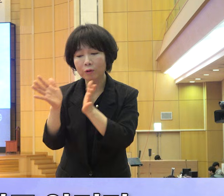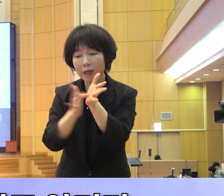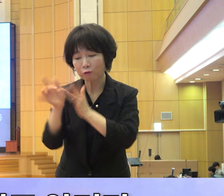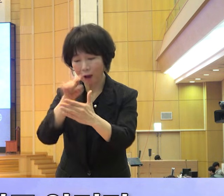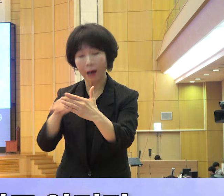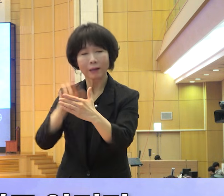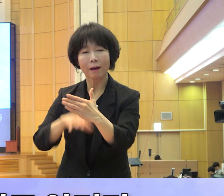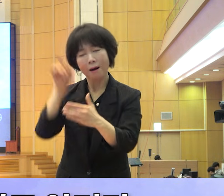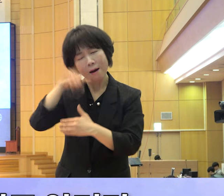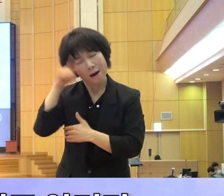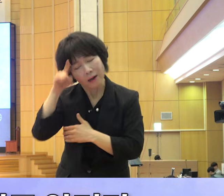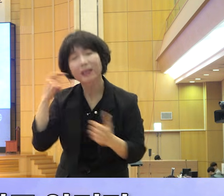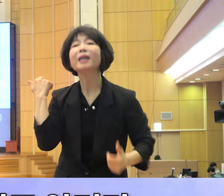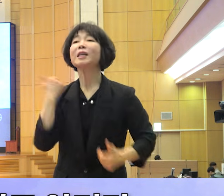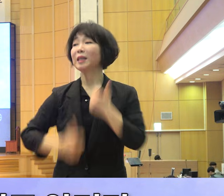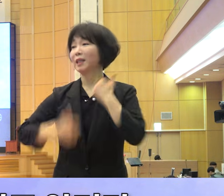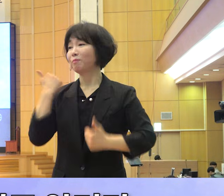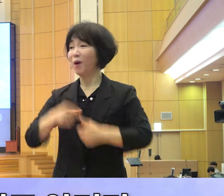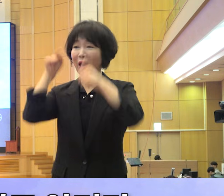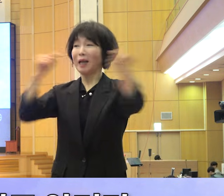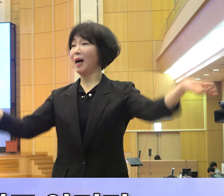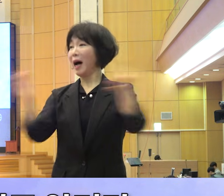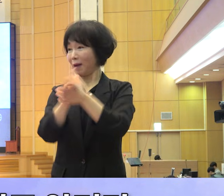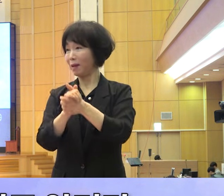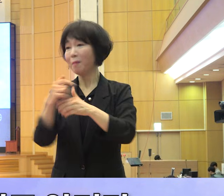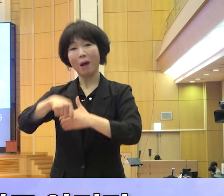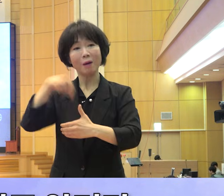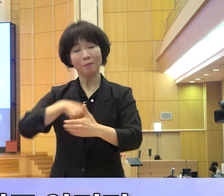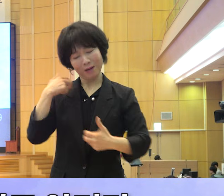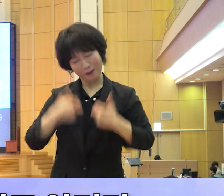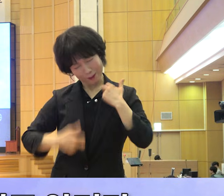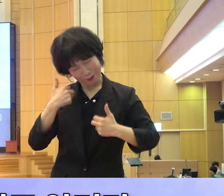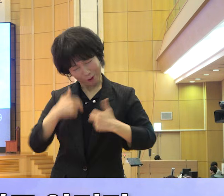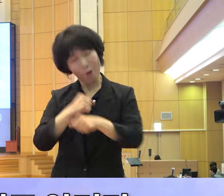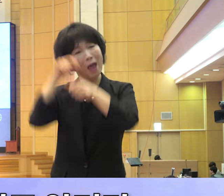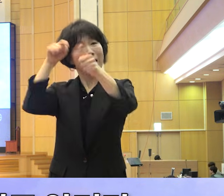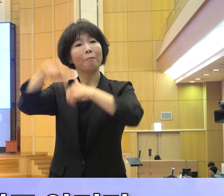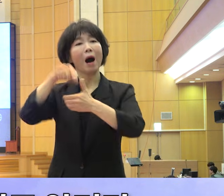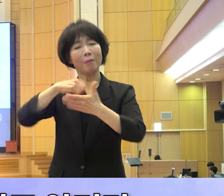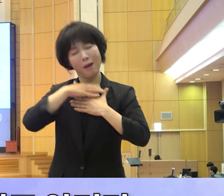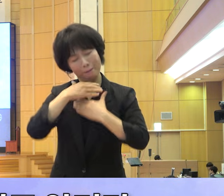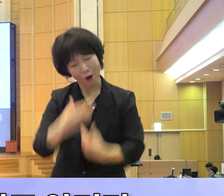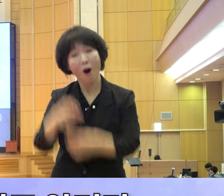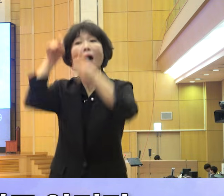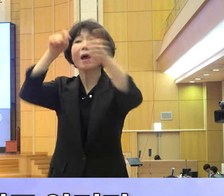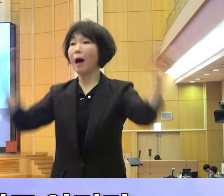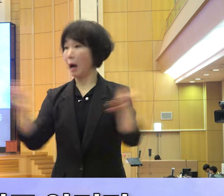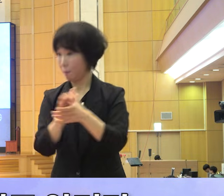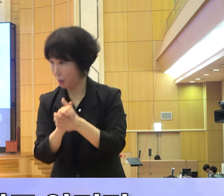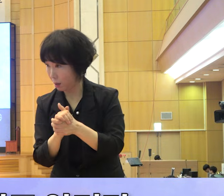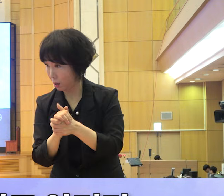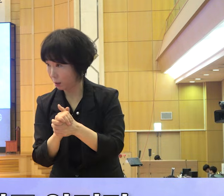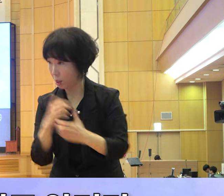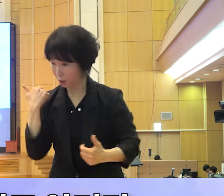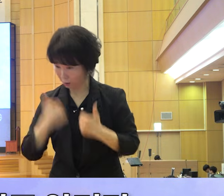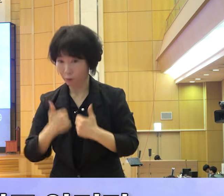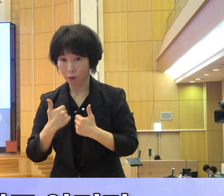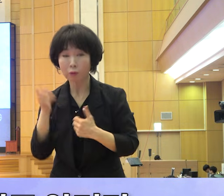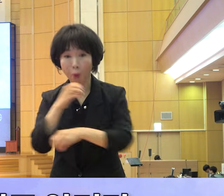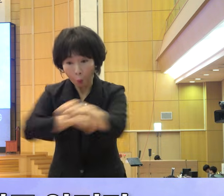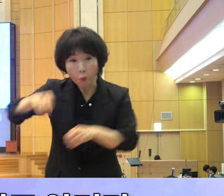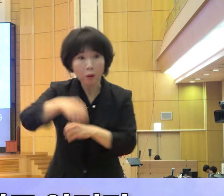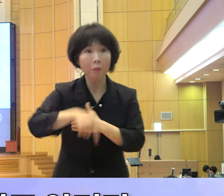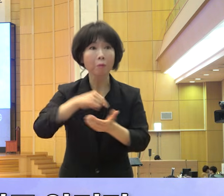기뻐하라. 마음은 즐거워하라. 마음엔 평안하라. 근데 왜